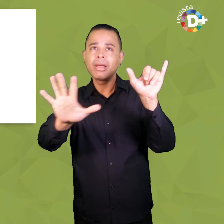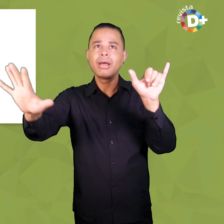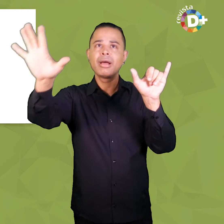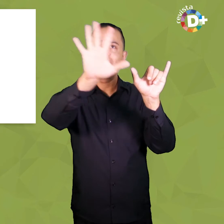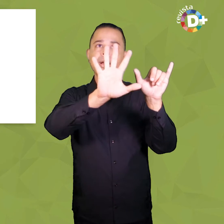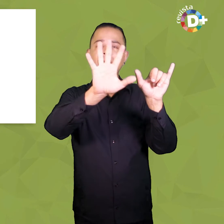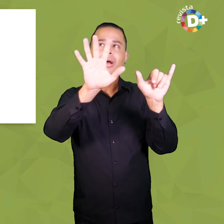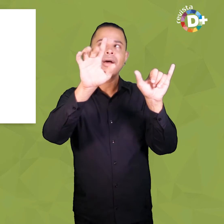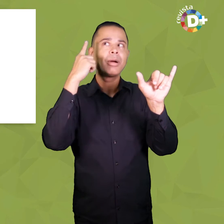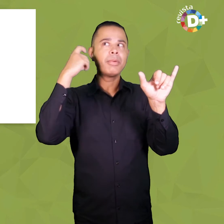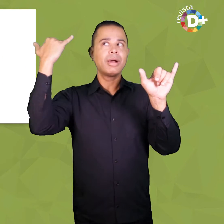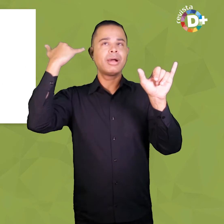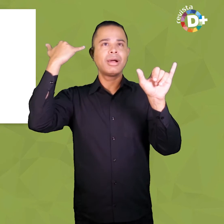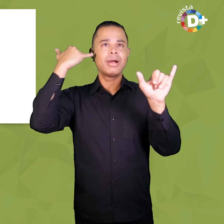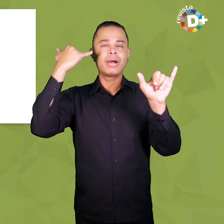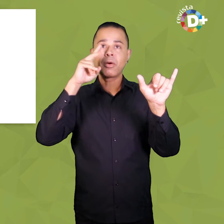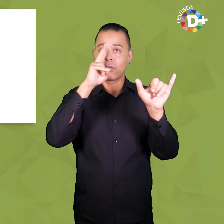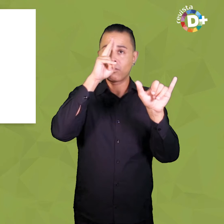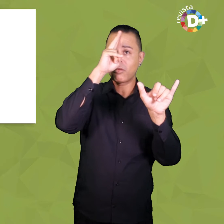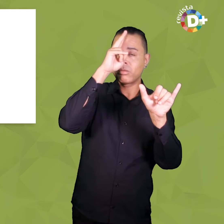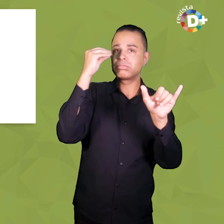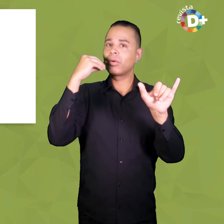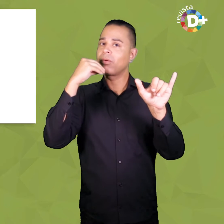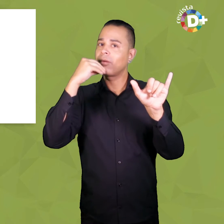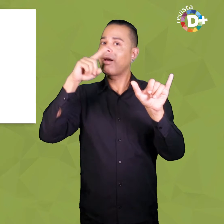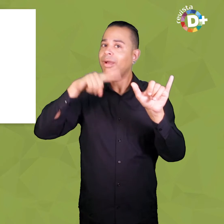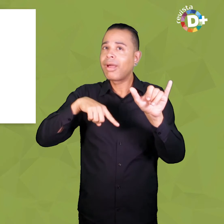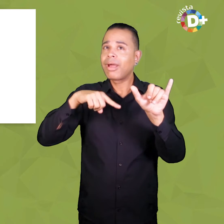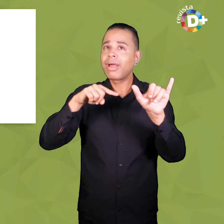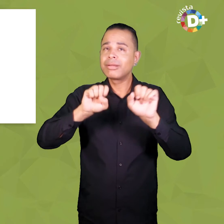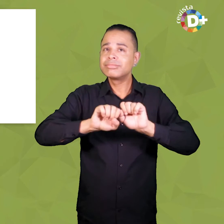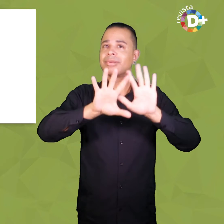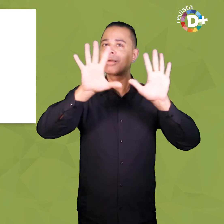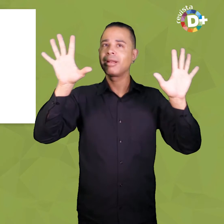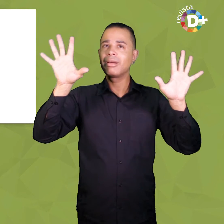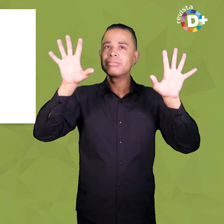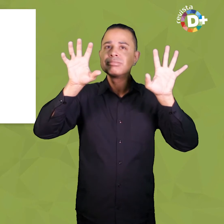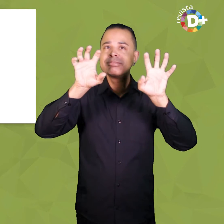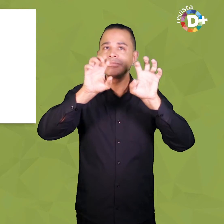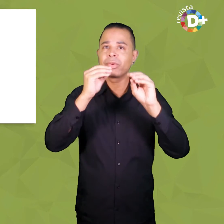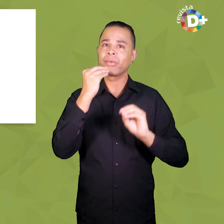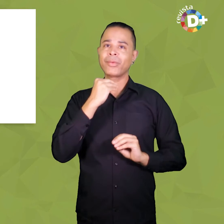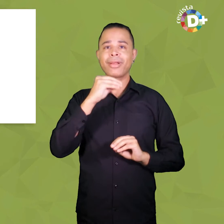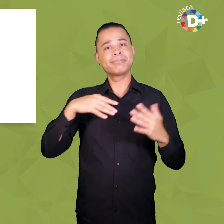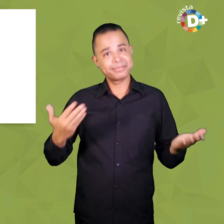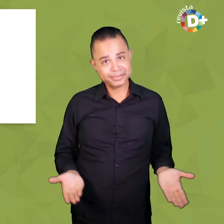intensidade aumentará ou diminuirá com a intensidade da luz o aplicativo é totalmente útil também